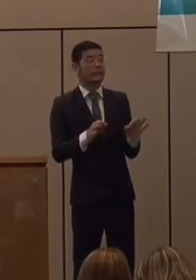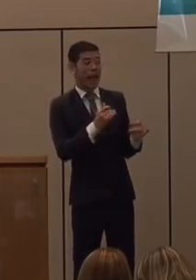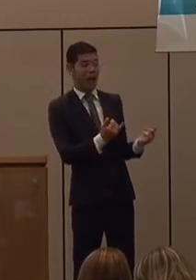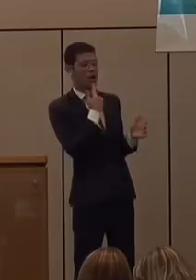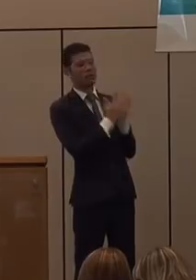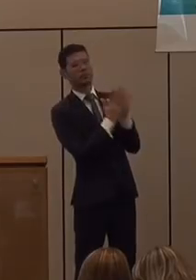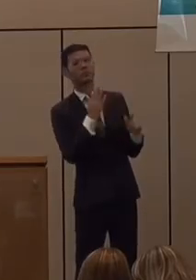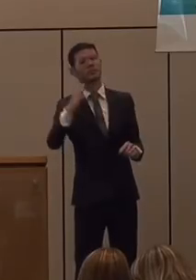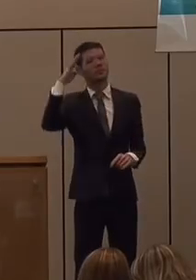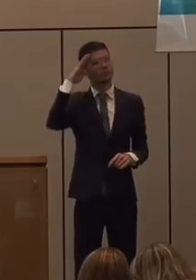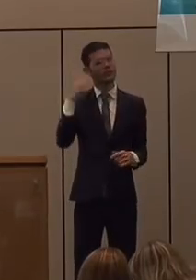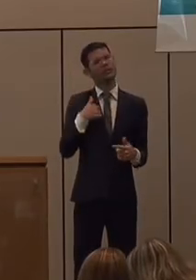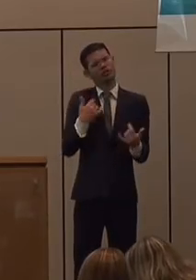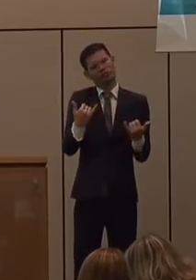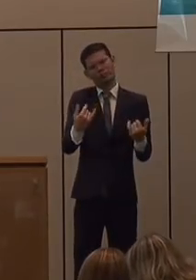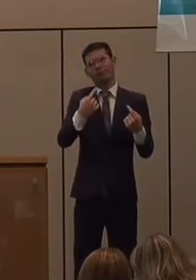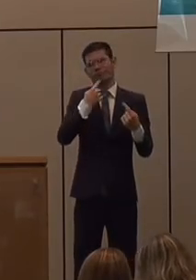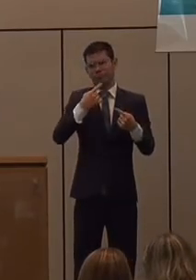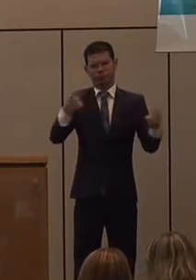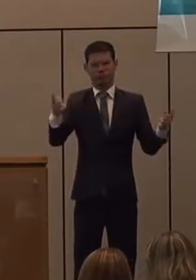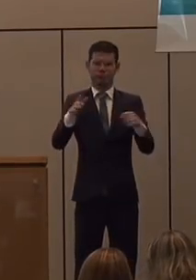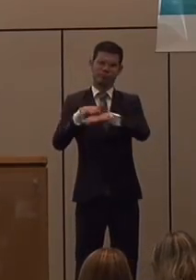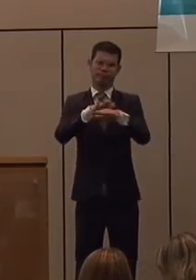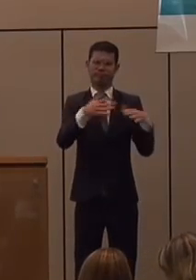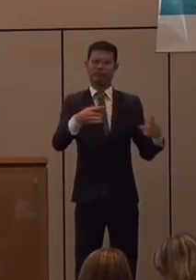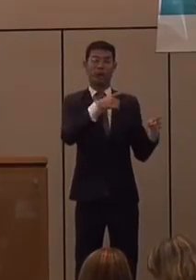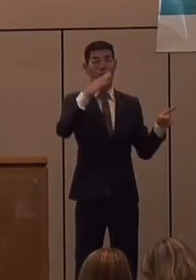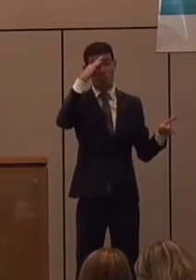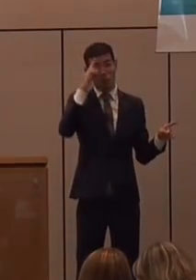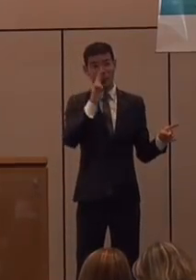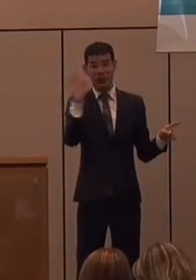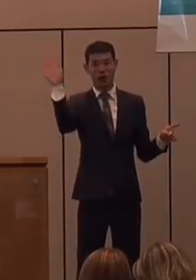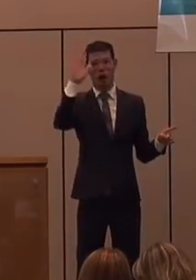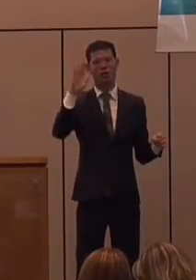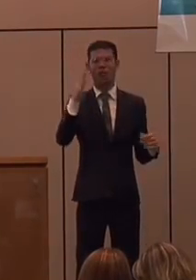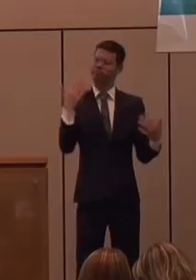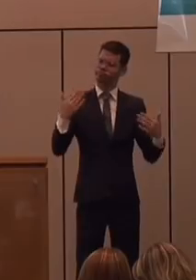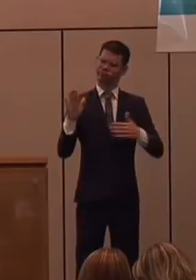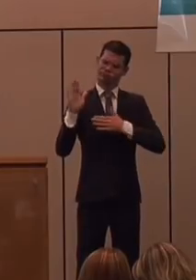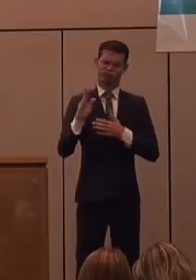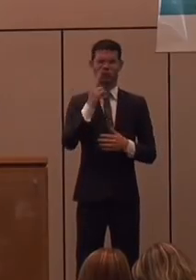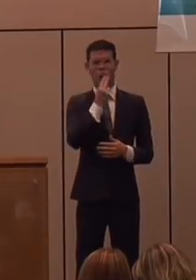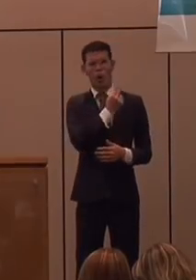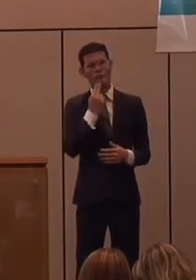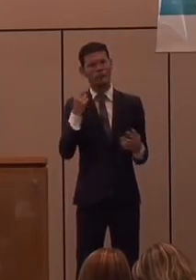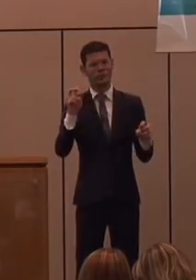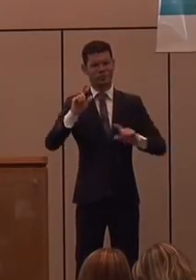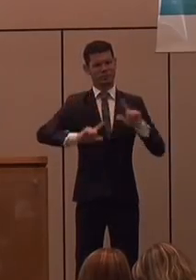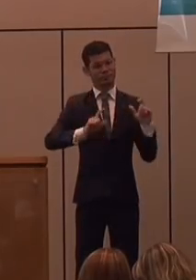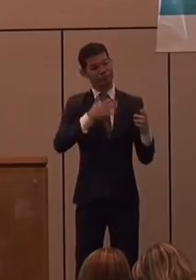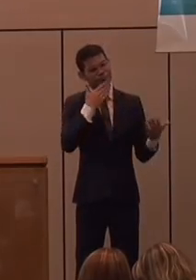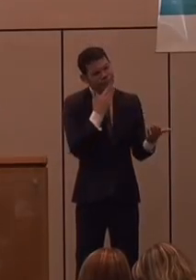agradecer acá al gran compromiso de la policía nacional con el tema del turismo y cuéntenos cómo se ha incrementado